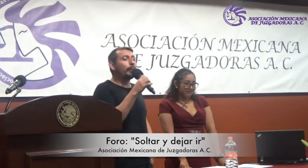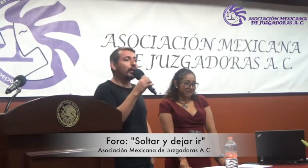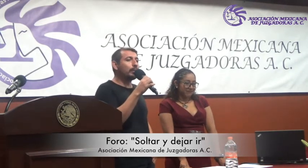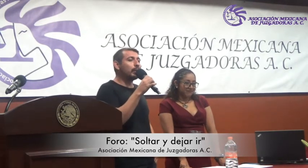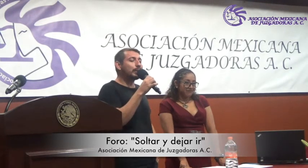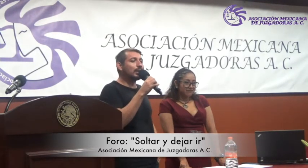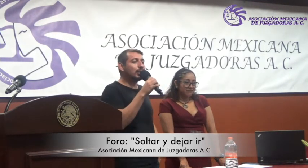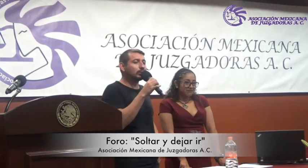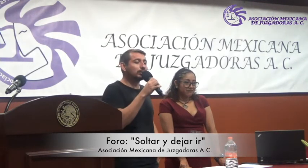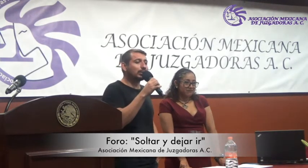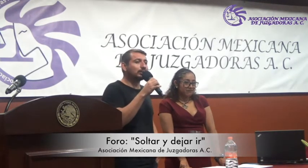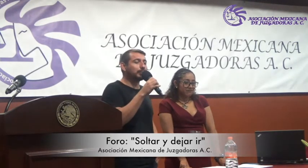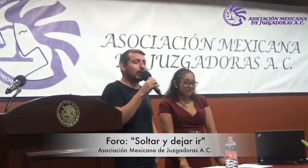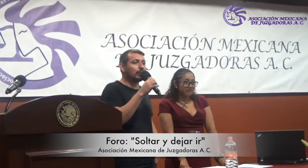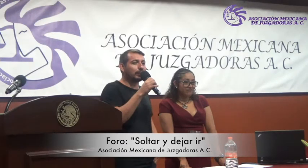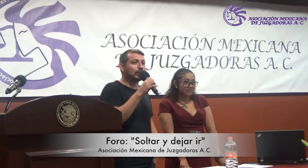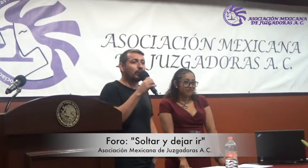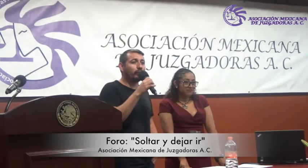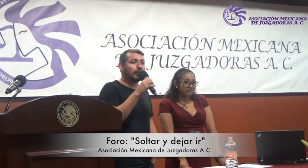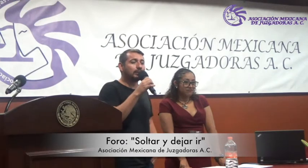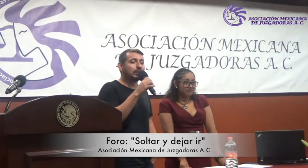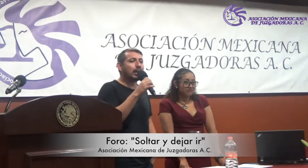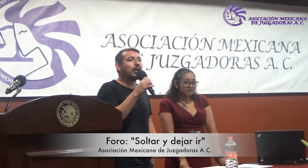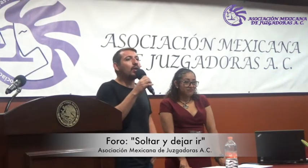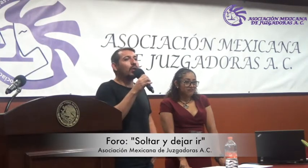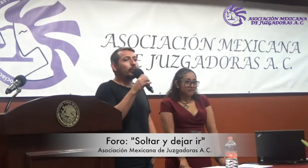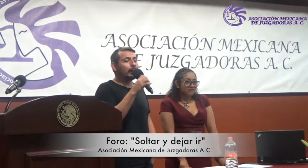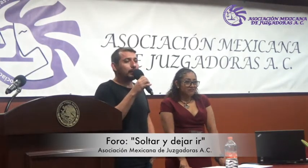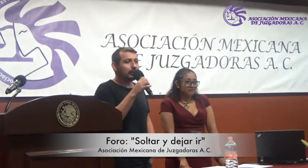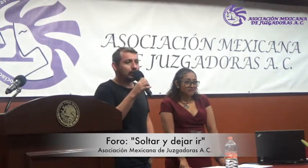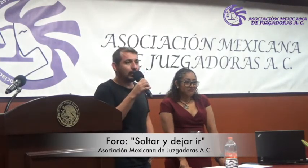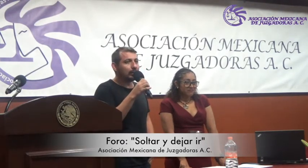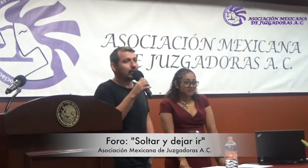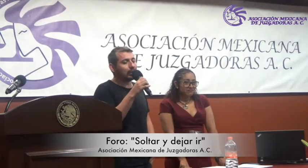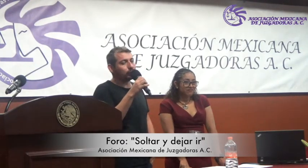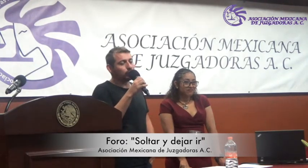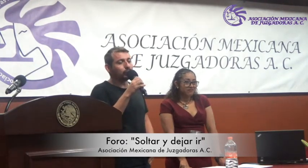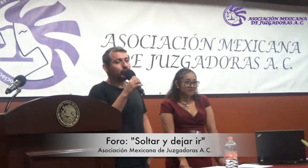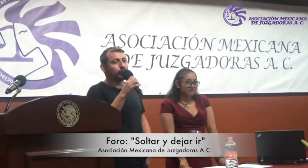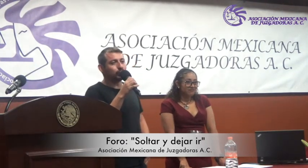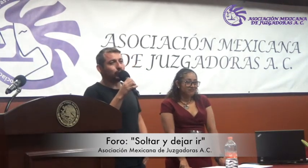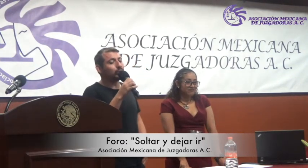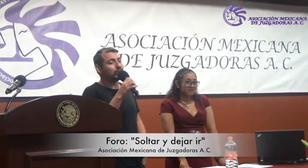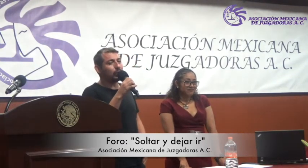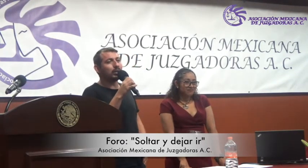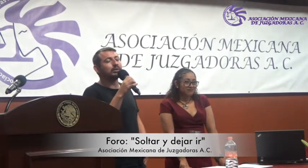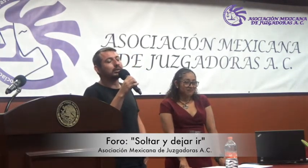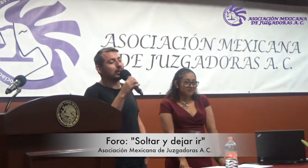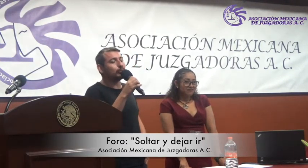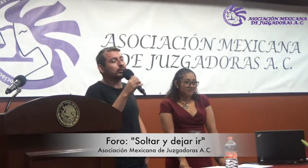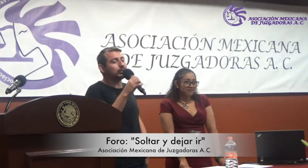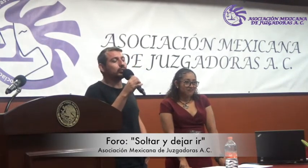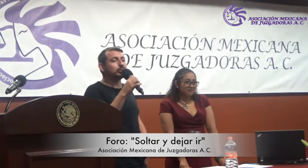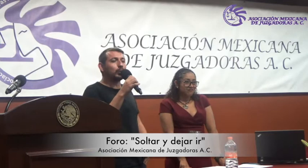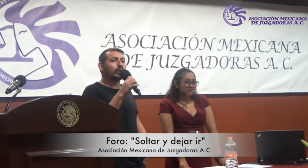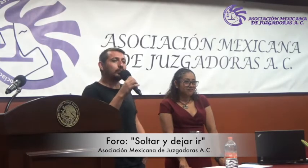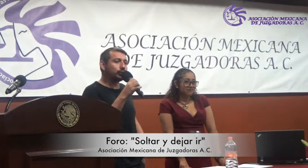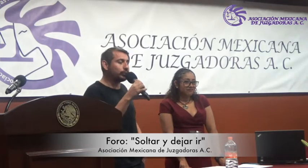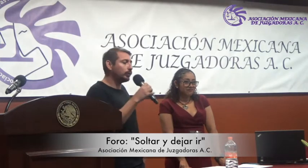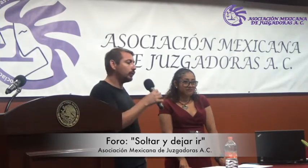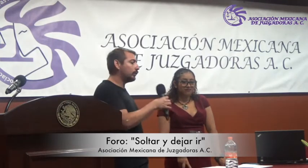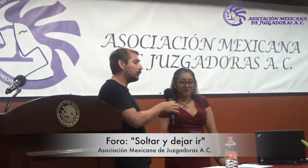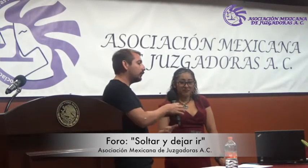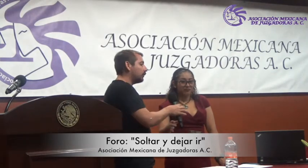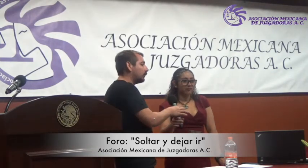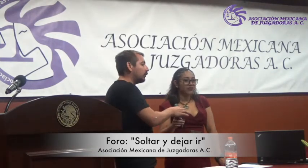no. Por ejemplo, ahorita que nos estás explicando en esta conferencia, obviamente nosotros como sordos sí lo necesitamos y eso nos va a ayudar